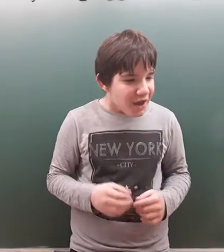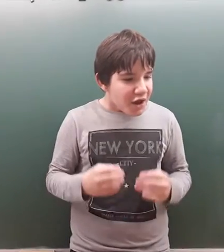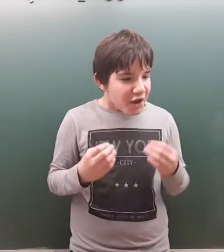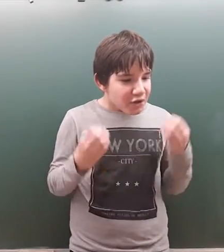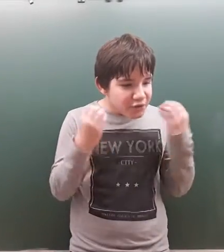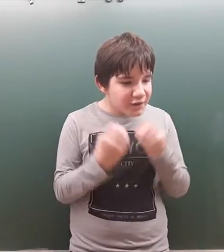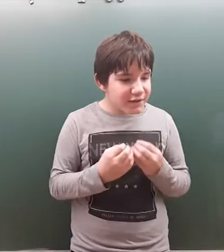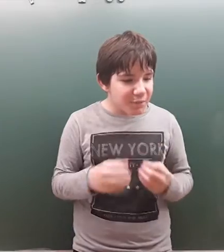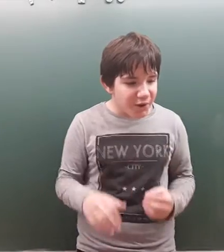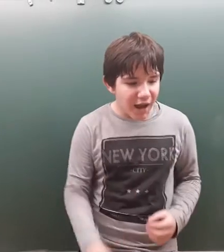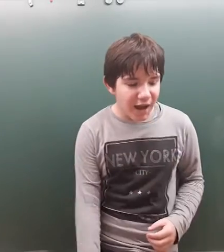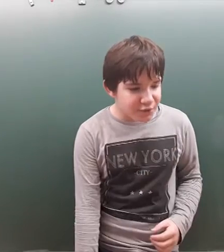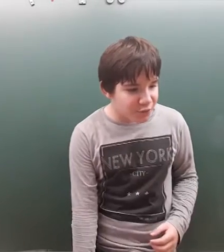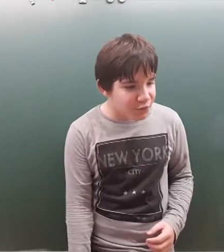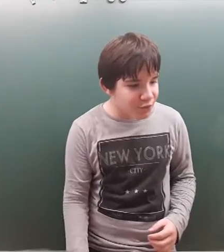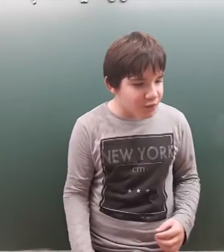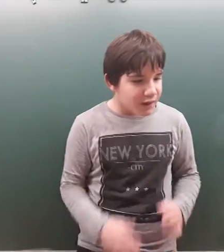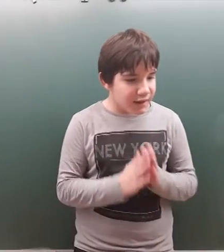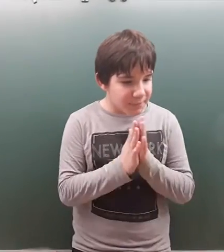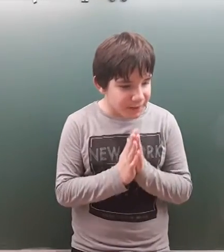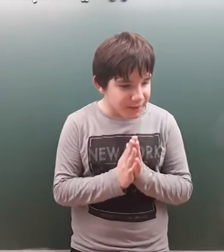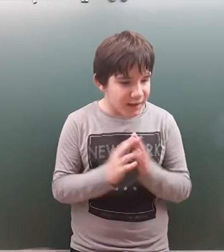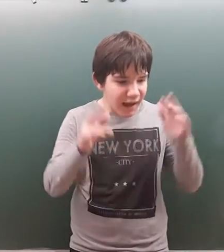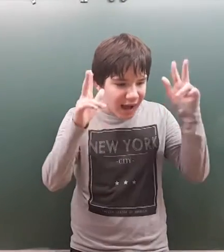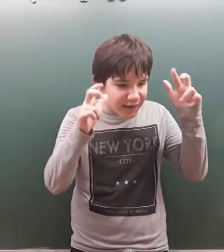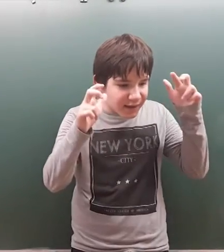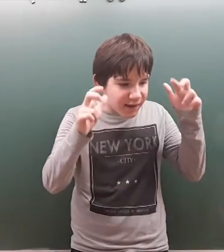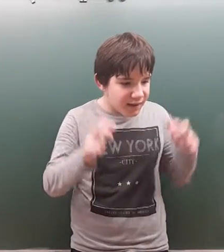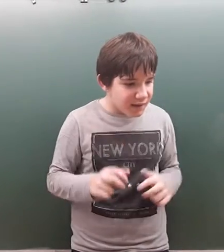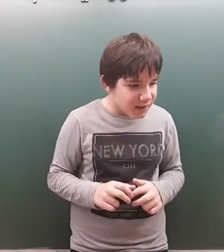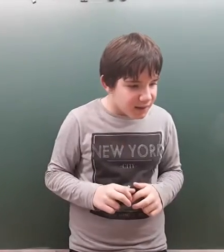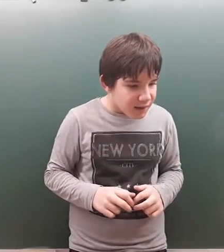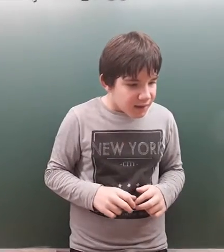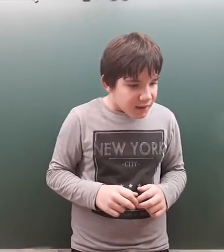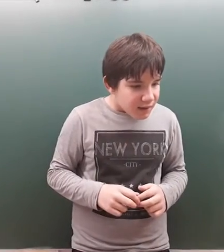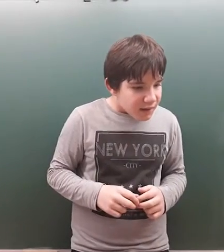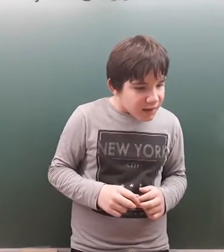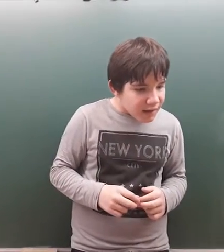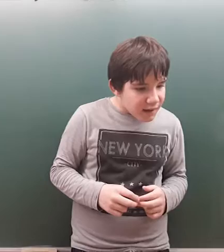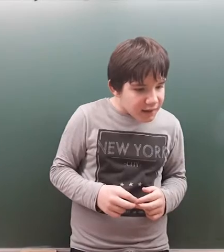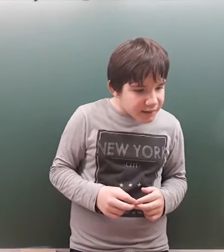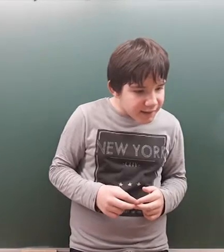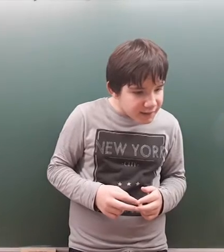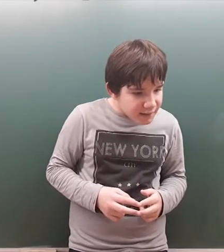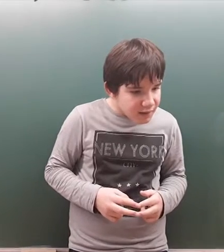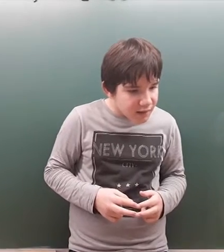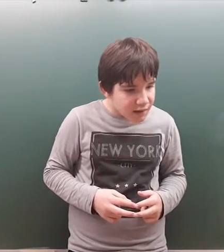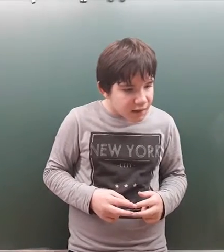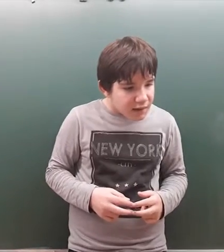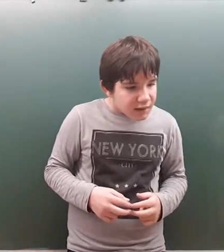Il se met à genoux et prie à Athènes